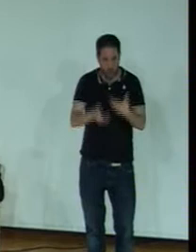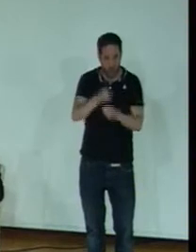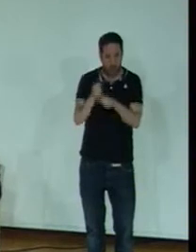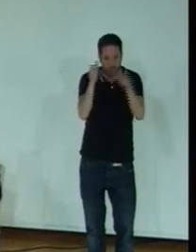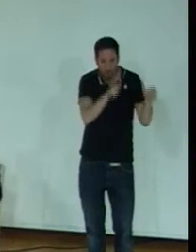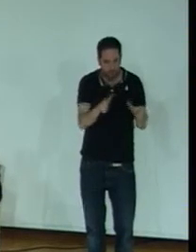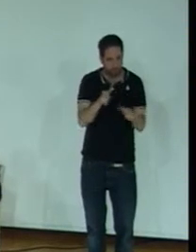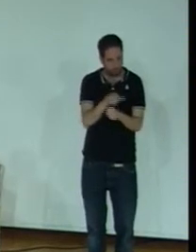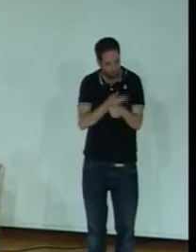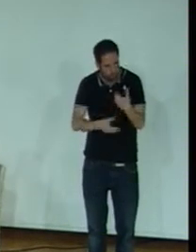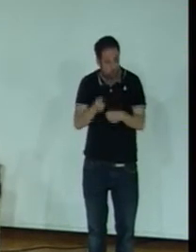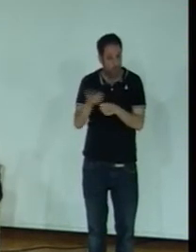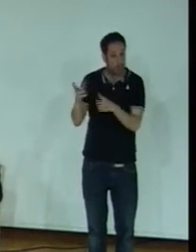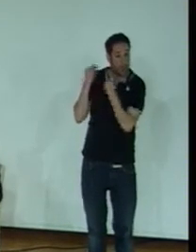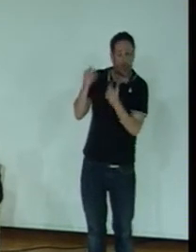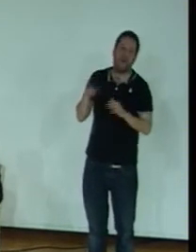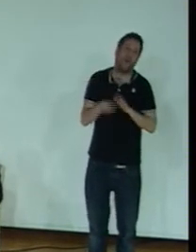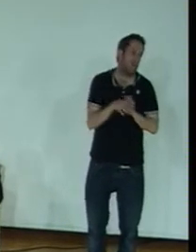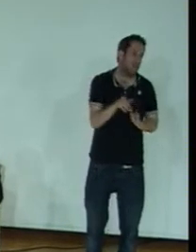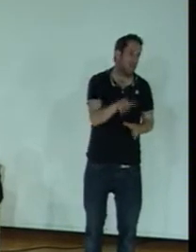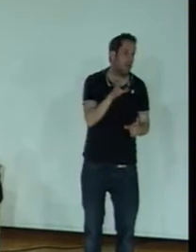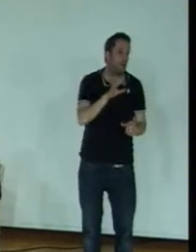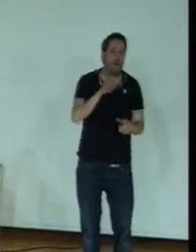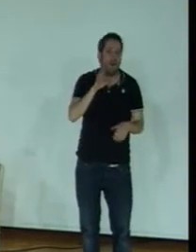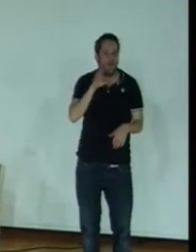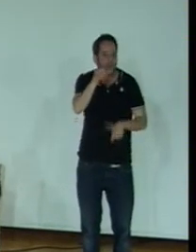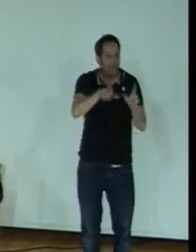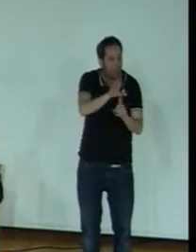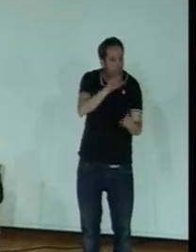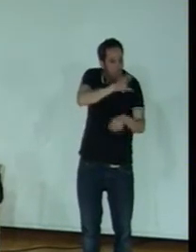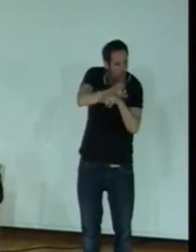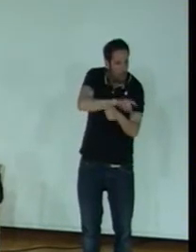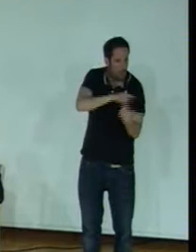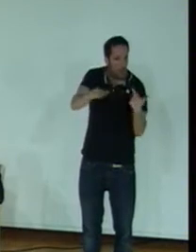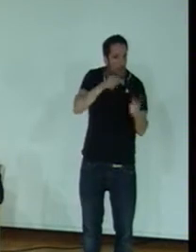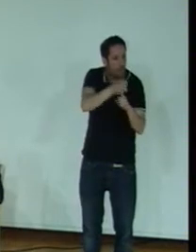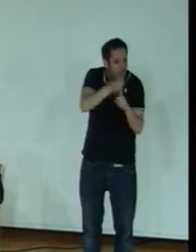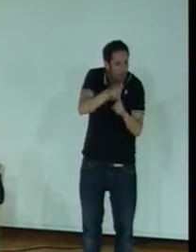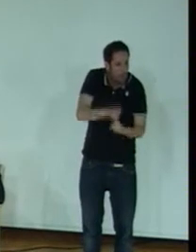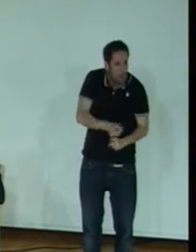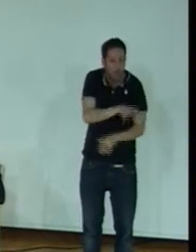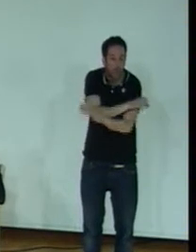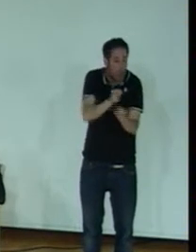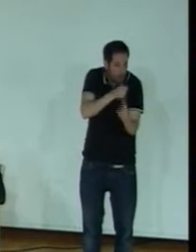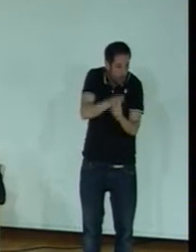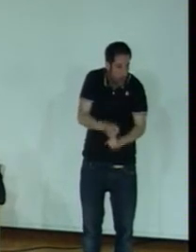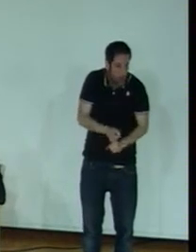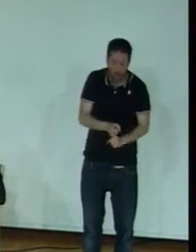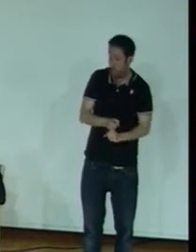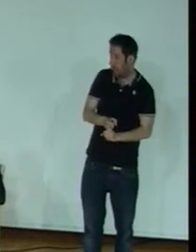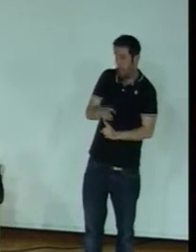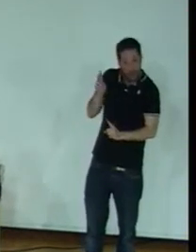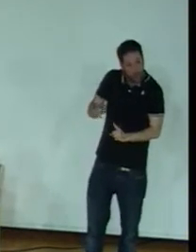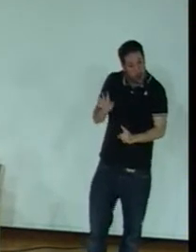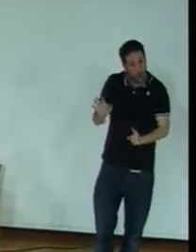surveillance, et on nous explique au départ que c'est pour lutter contre la pédopornographie. Maintenant, on nous explique que c'est pour lutter contre les terrorismes. Ce qui